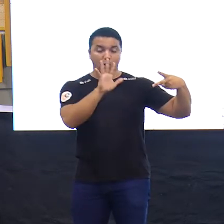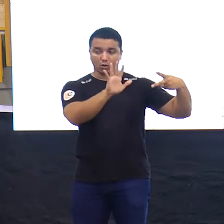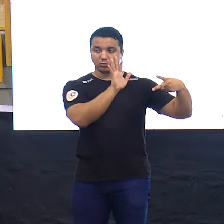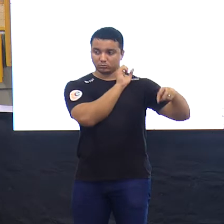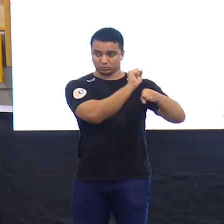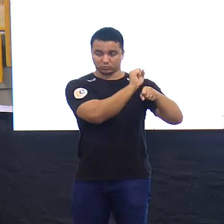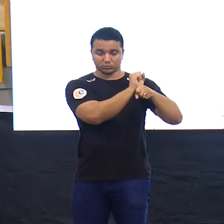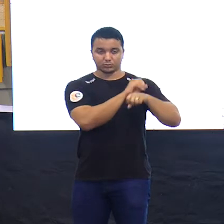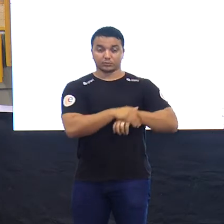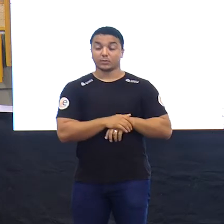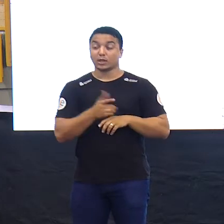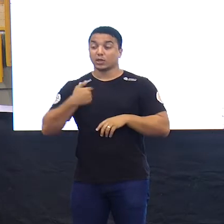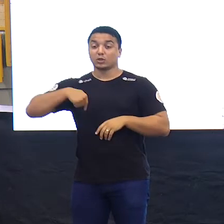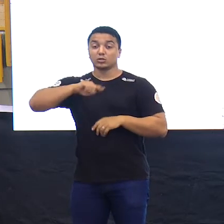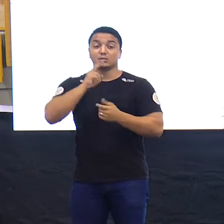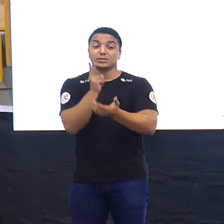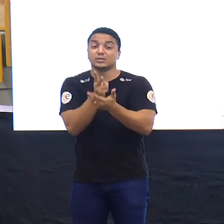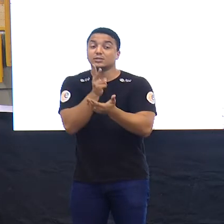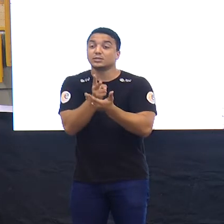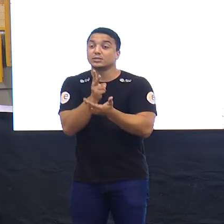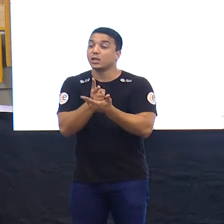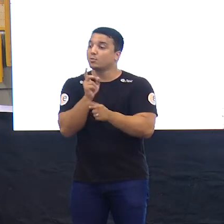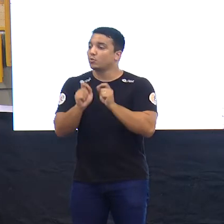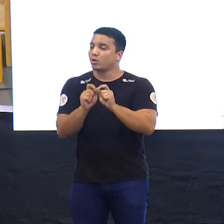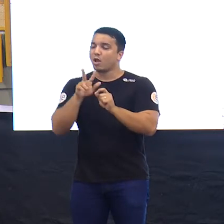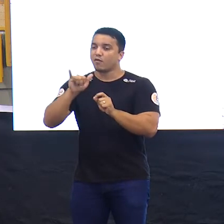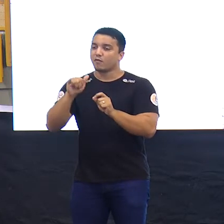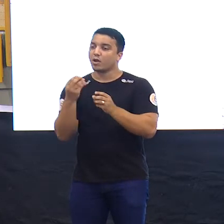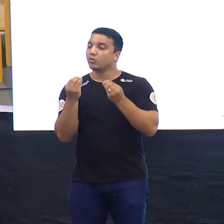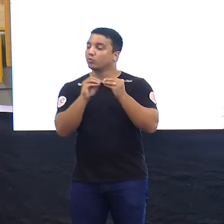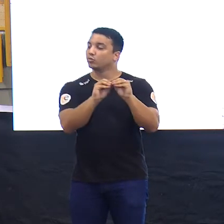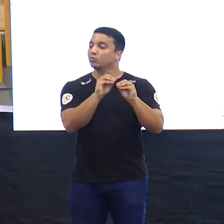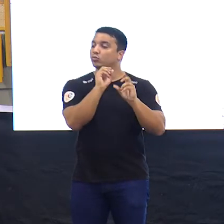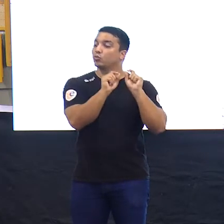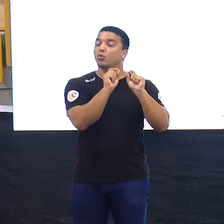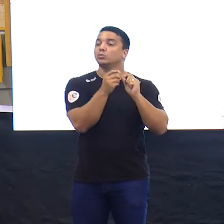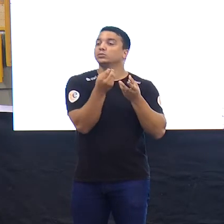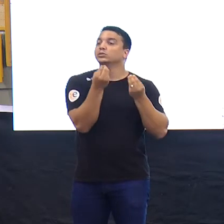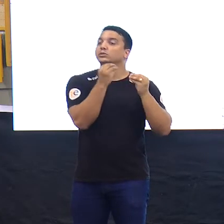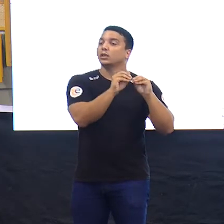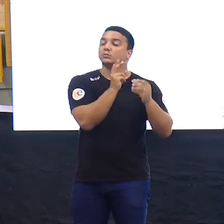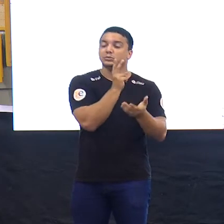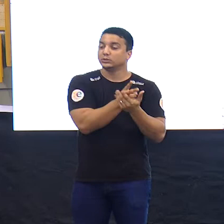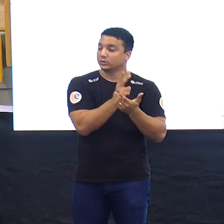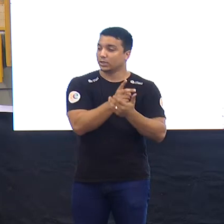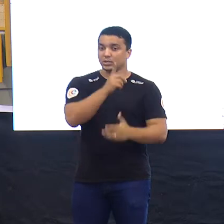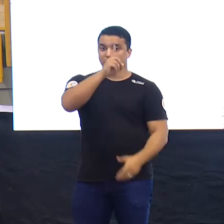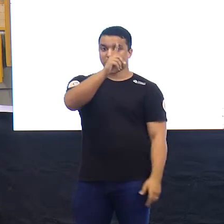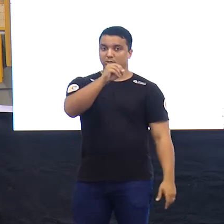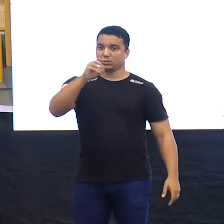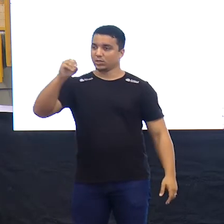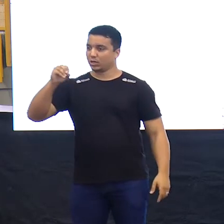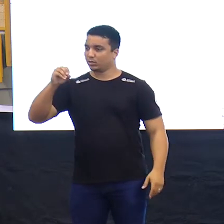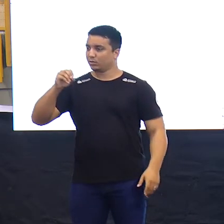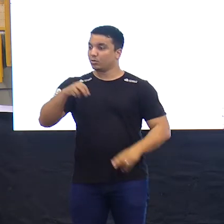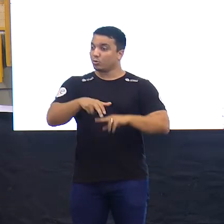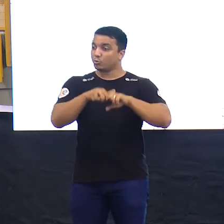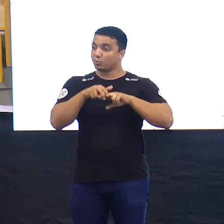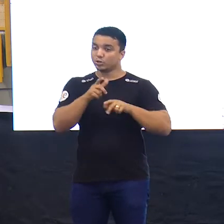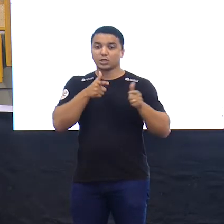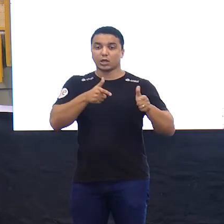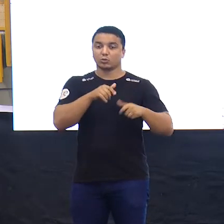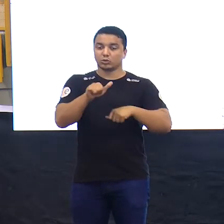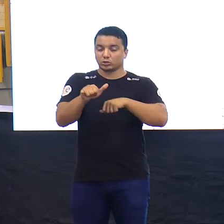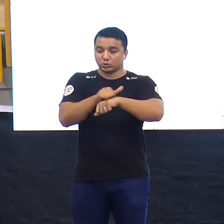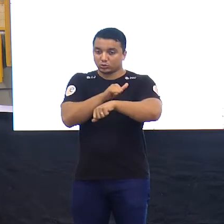atenção, sempre eu vou botar, sabe quanto no começo? 100. Por isso que eu chamei isso aqui